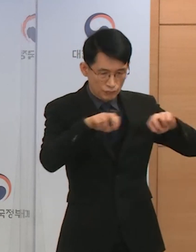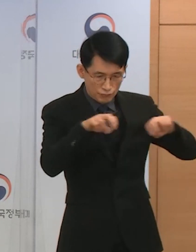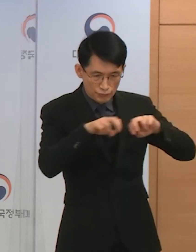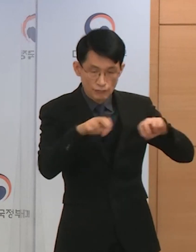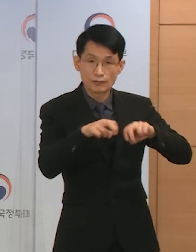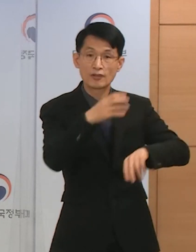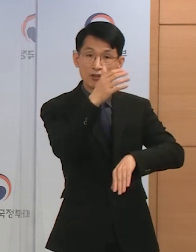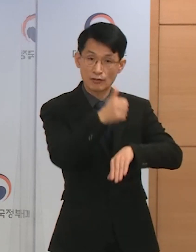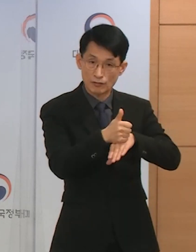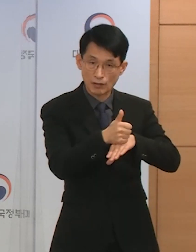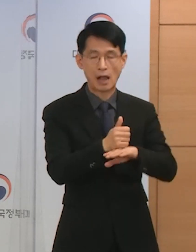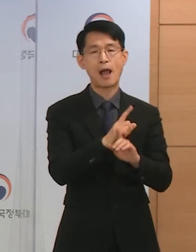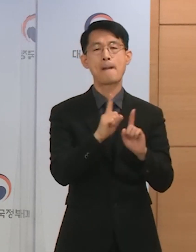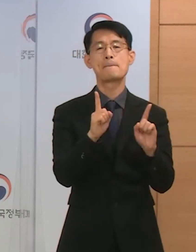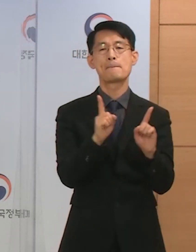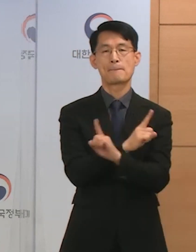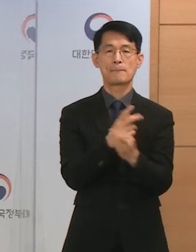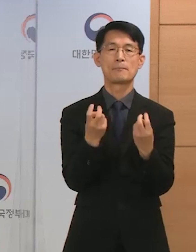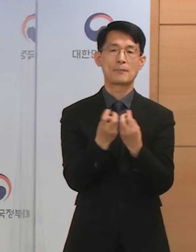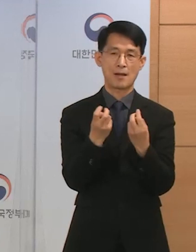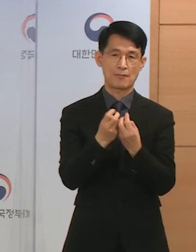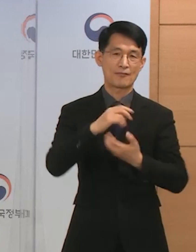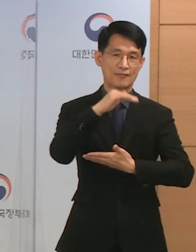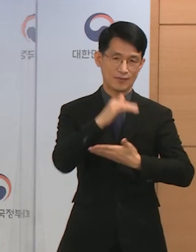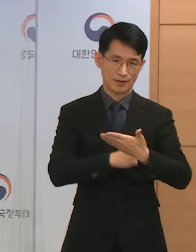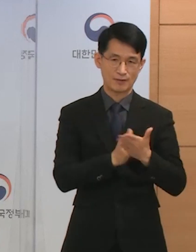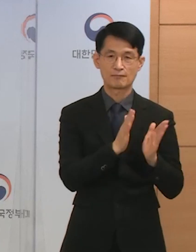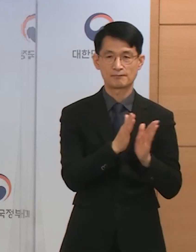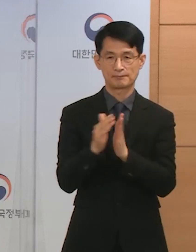분석하여 제도 개선 방안을 마련하였습니다.